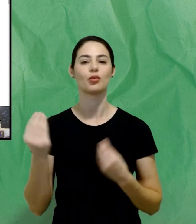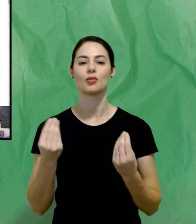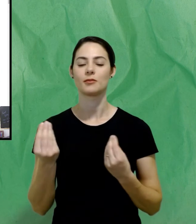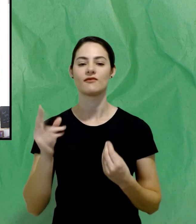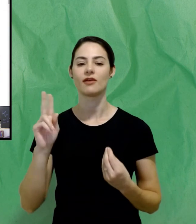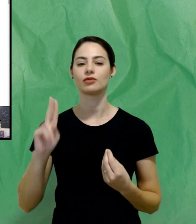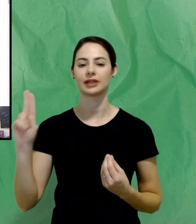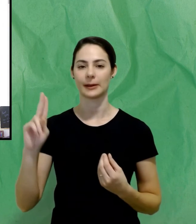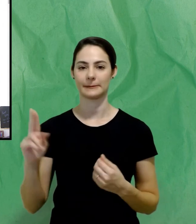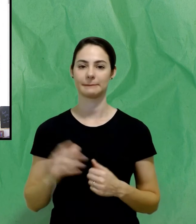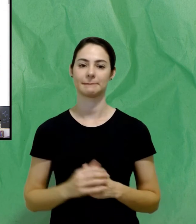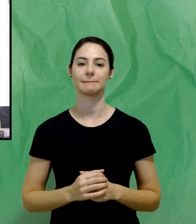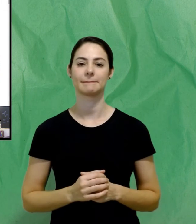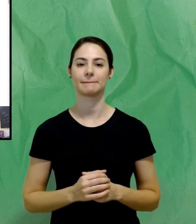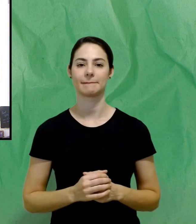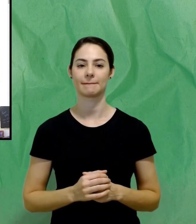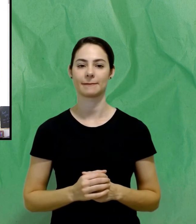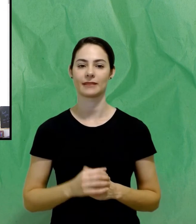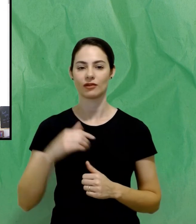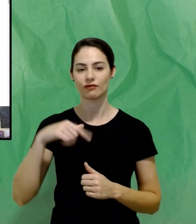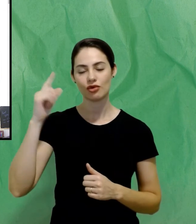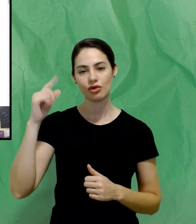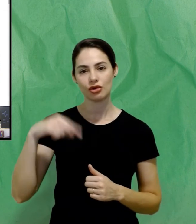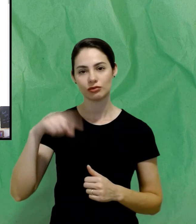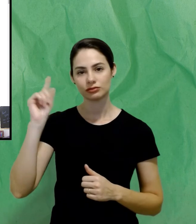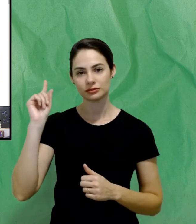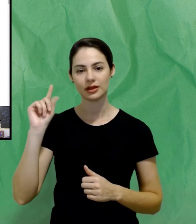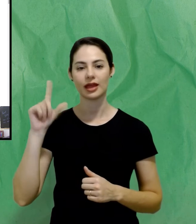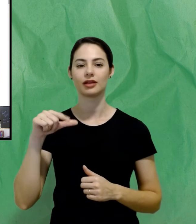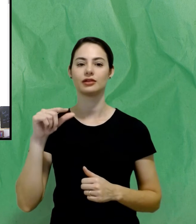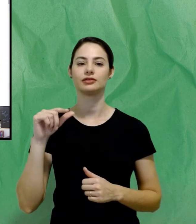utilizando, né? E eu vou vir aqui em Firestore.